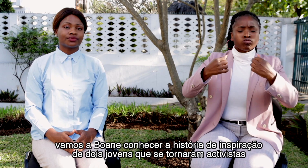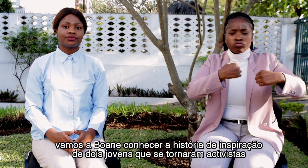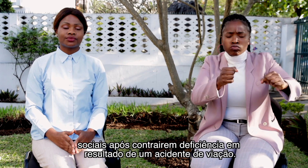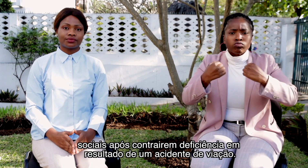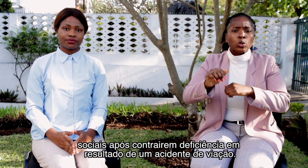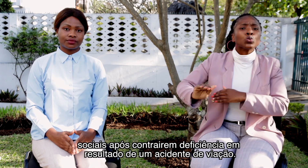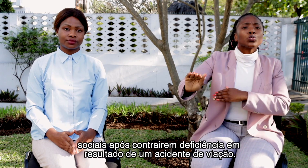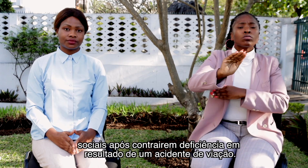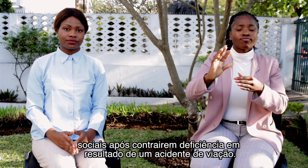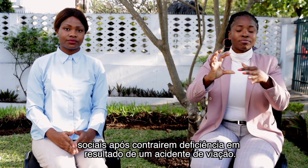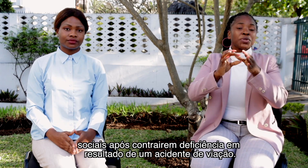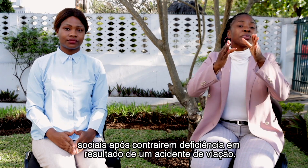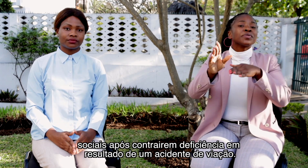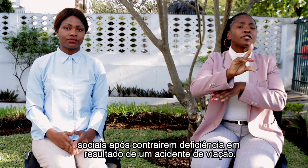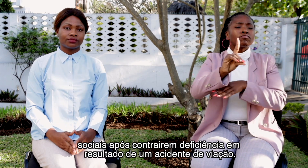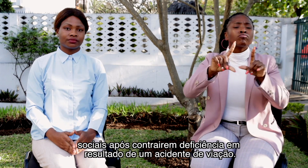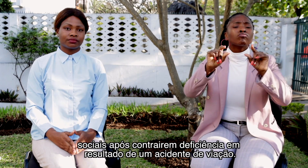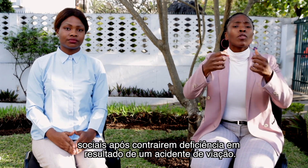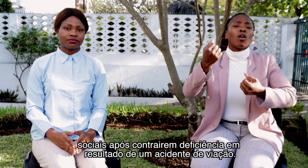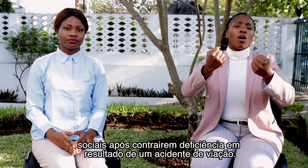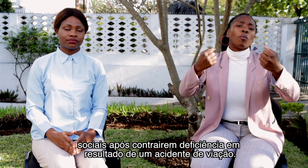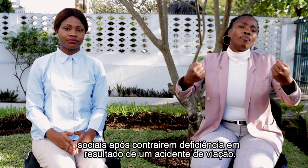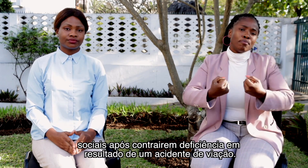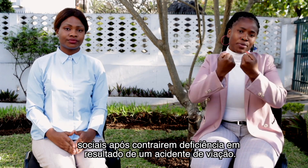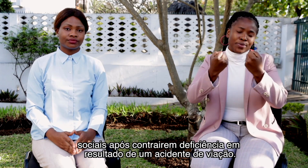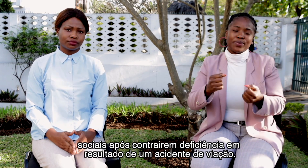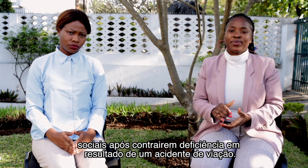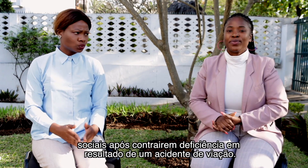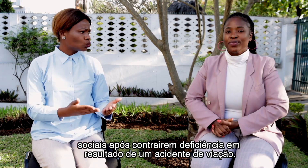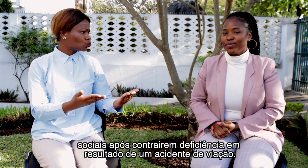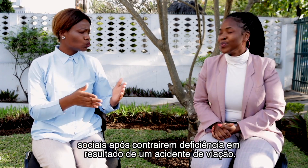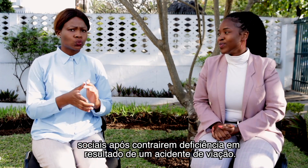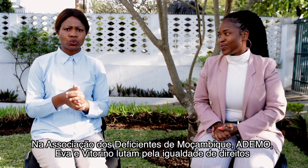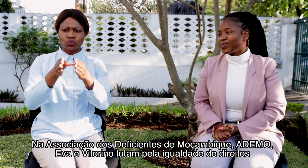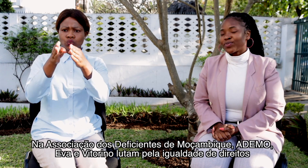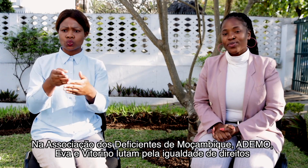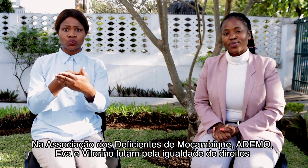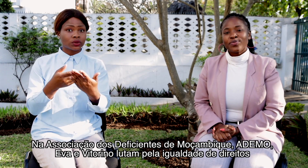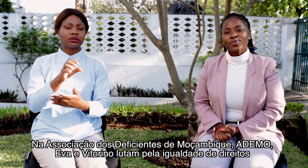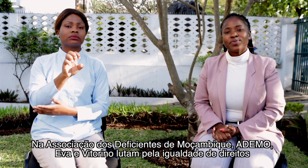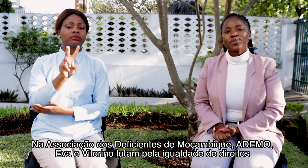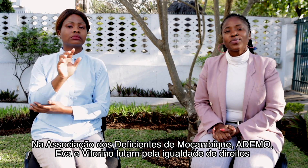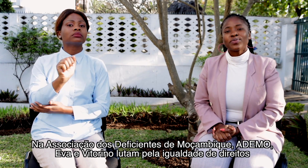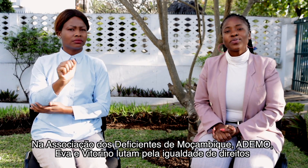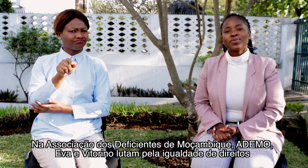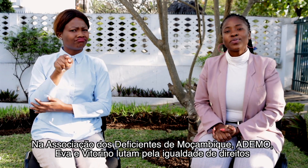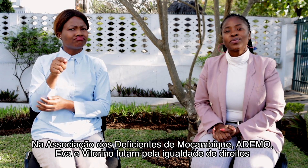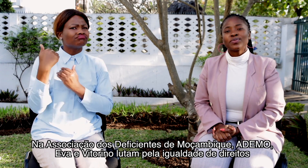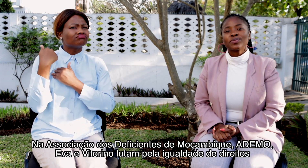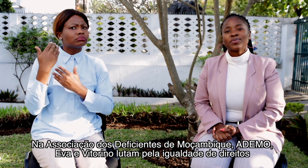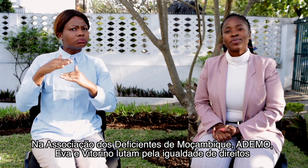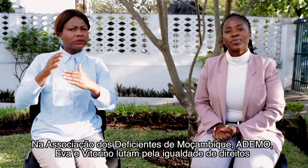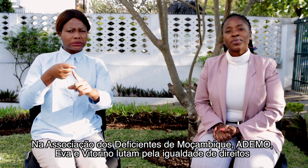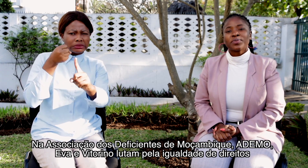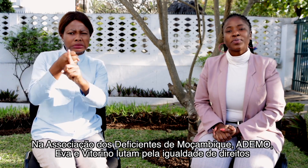ativistas sociais após contraírem deficiência em resultado de um acidente de viação. Na Associação dos